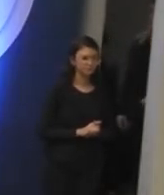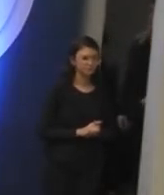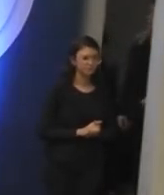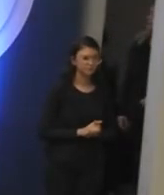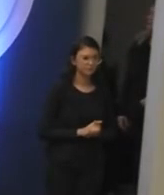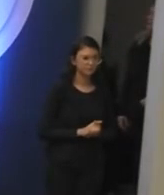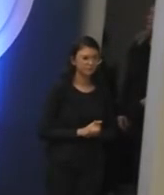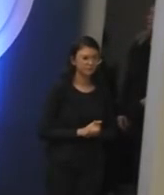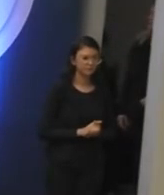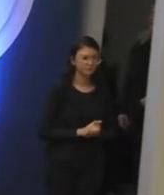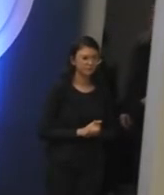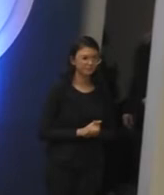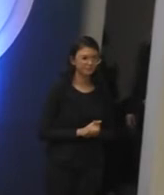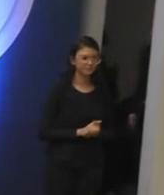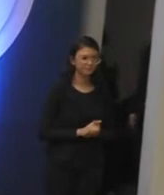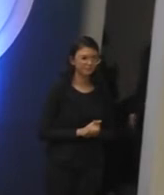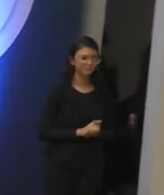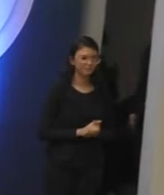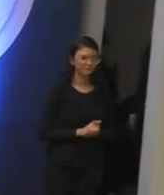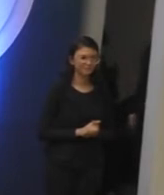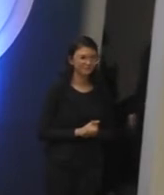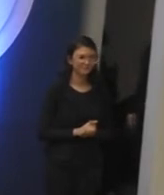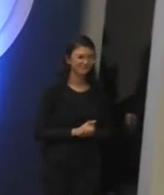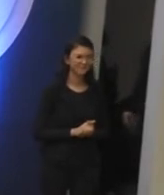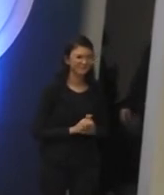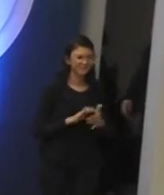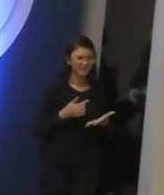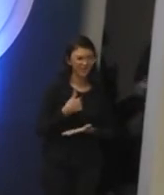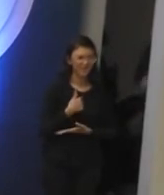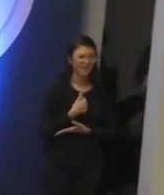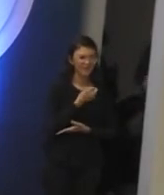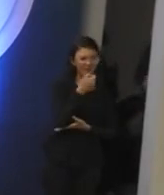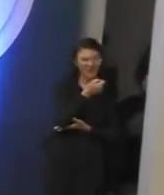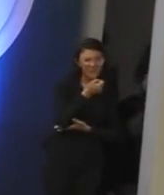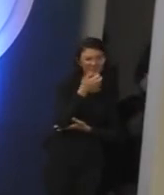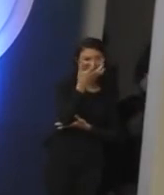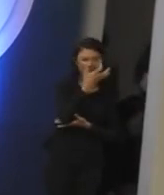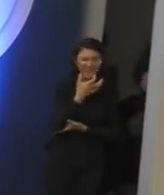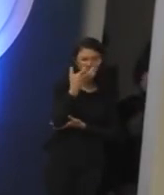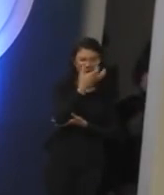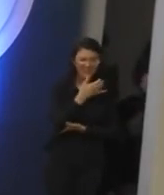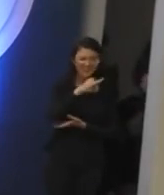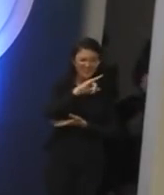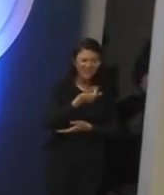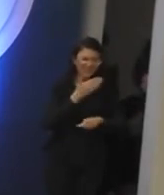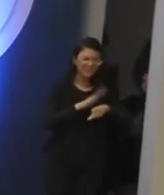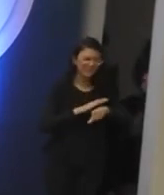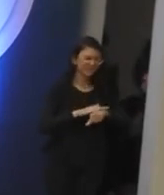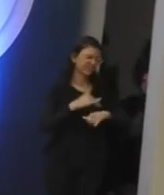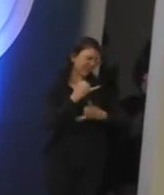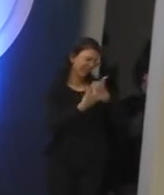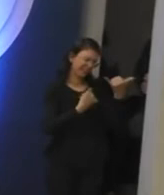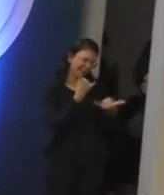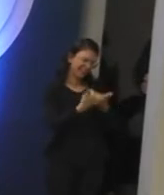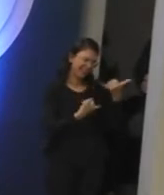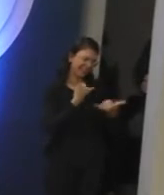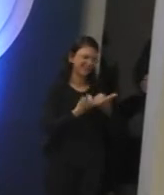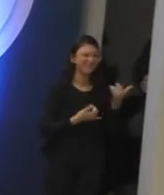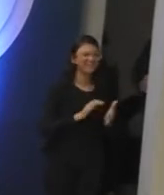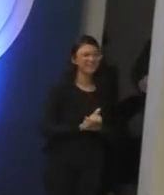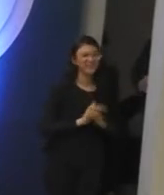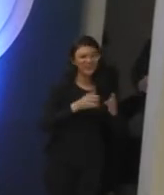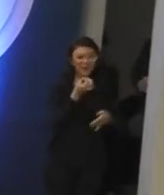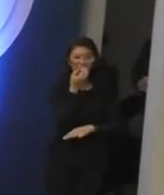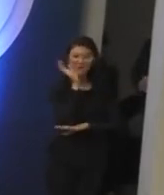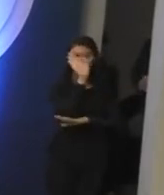Vou começar cantando aqui para vocês, aproveitando esse momento. Brincadeira, nada disso. Muito boa